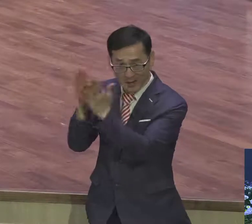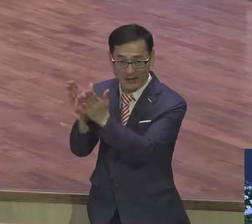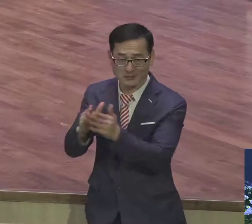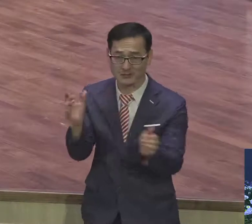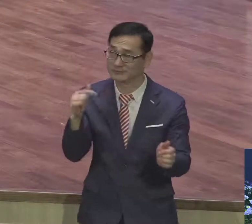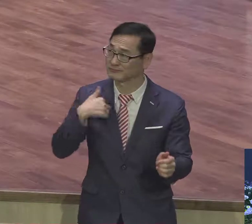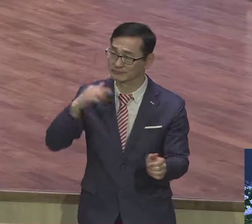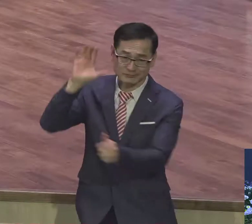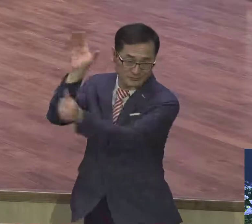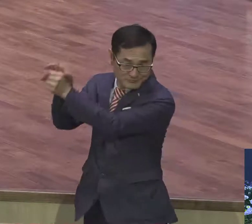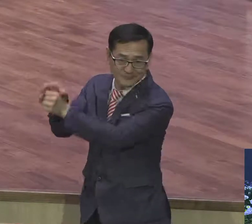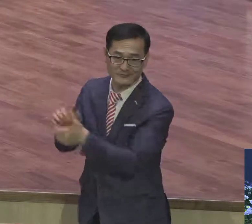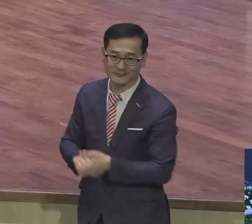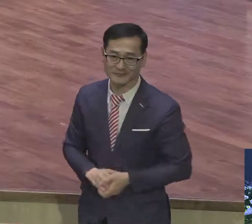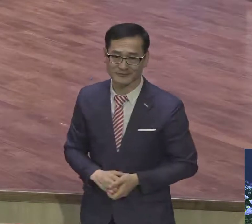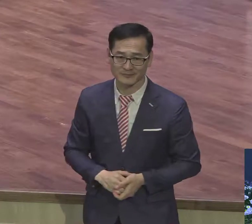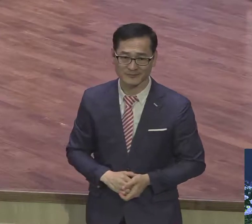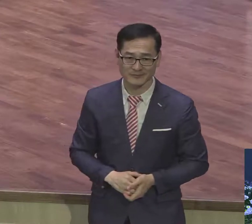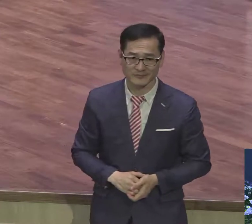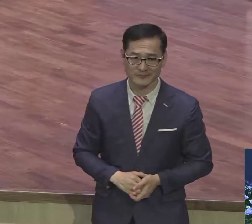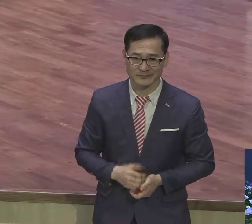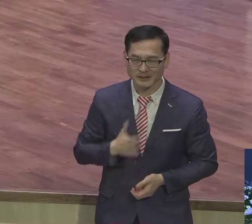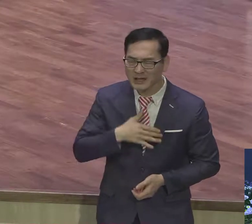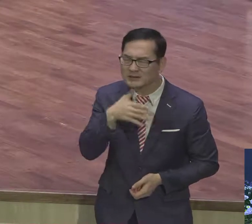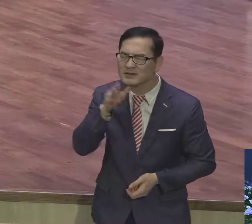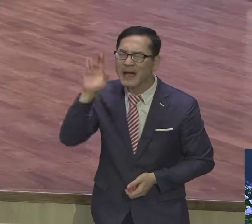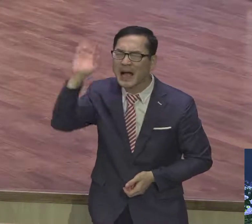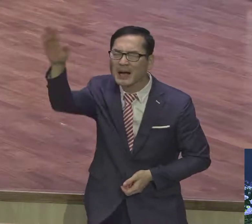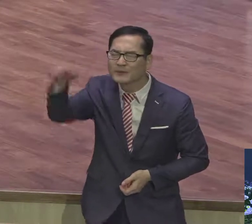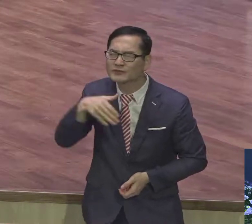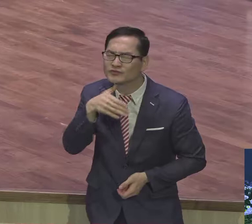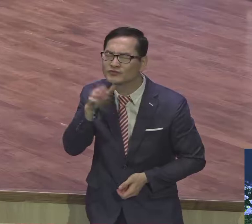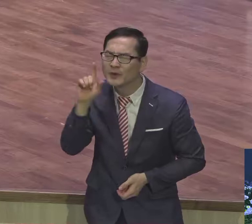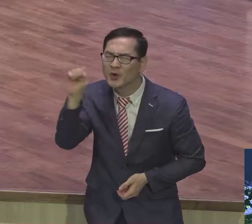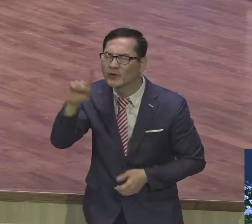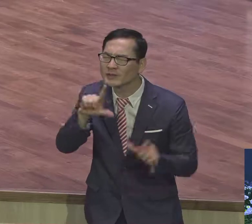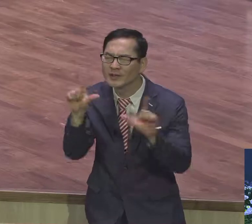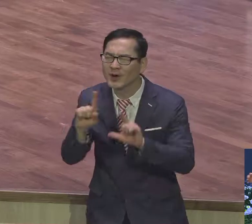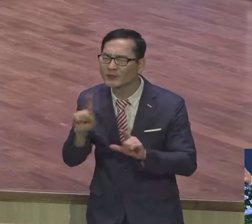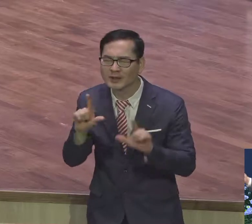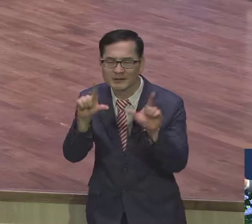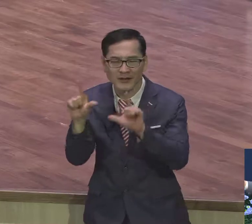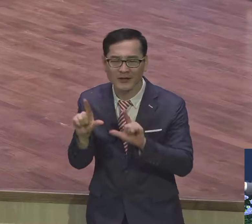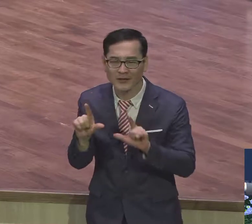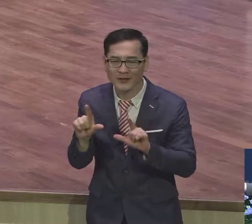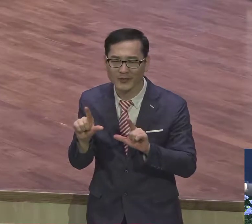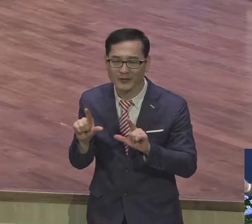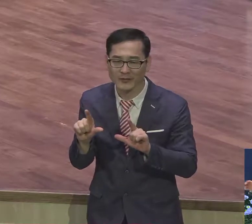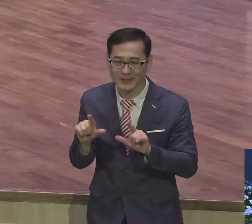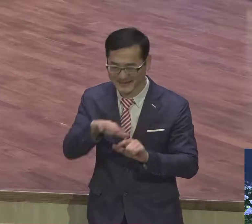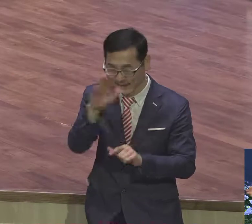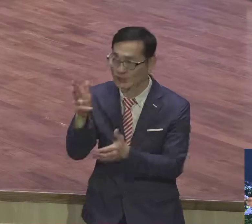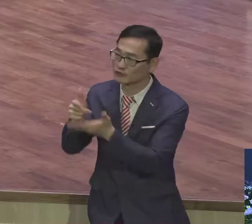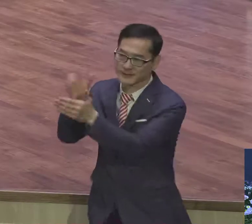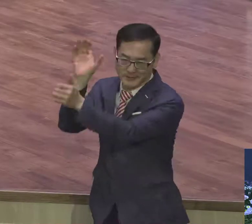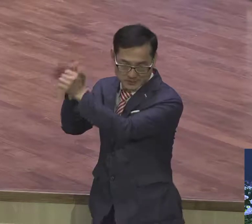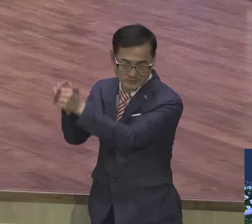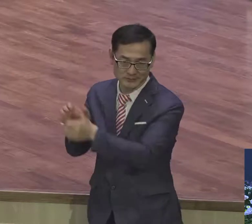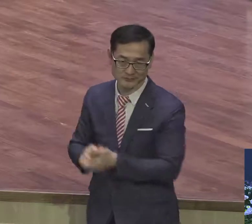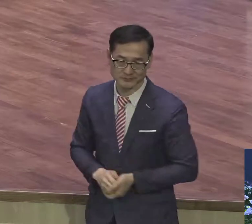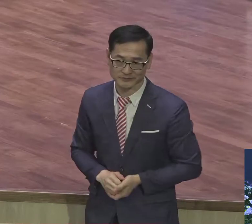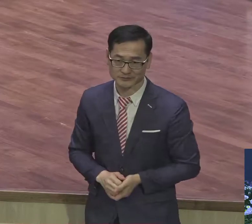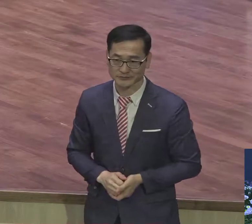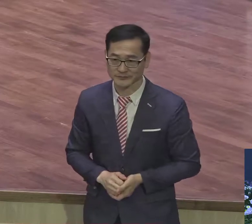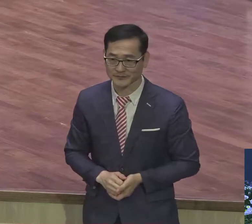나는 늙으면 어떻게 살지 어떻게 그거 죽게 맡기지 바랍니다. 불신자들이 하는 생각 불신자들이 하는